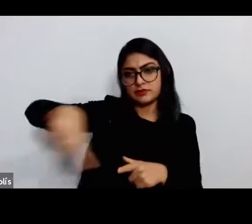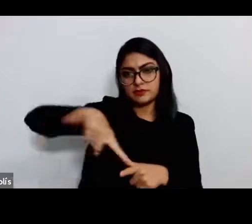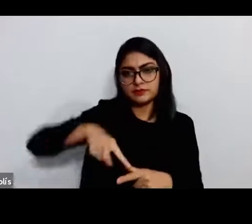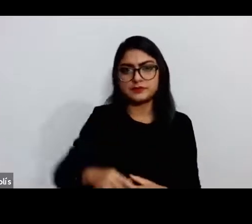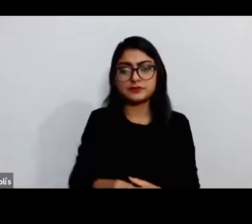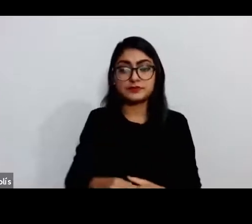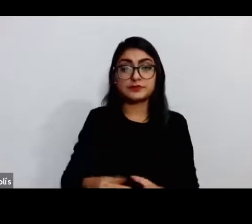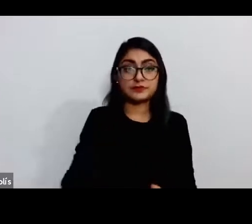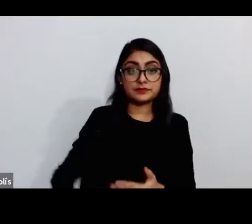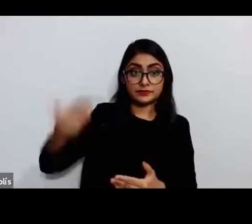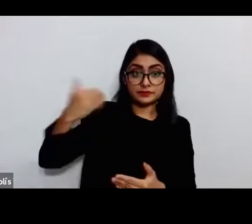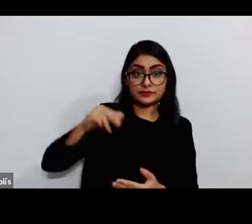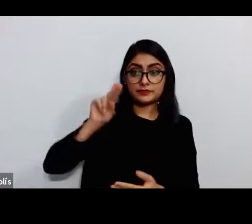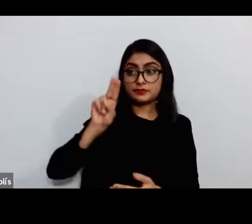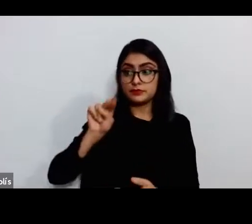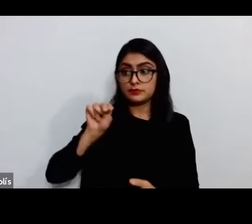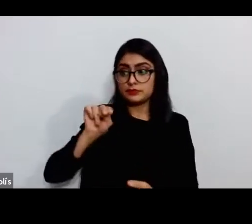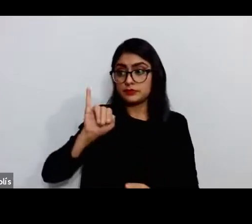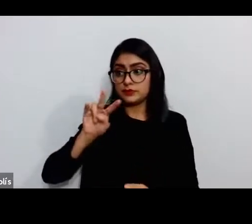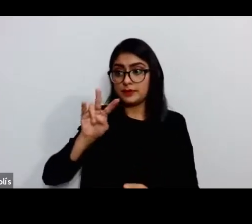estaba enfocada